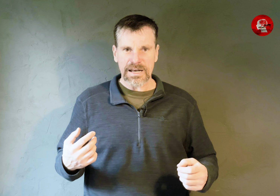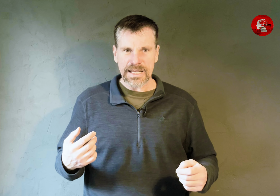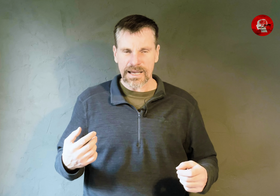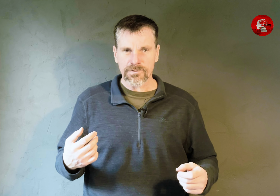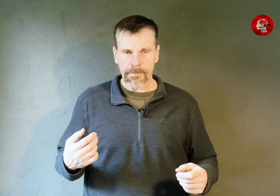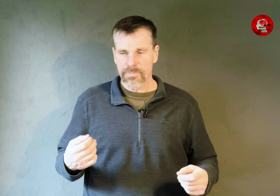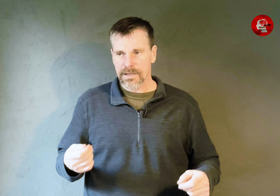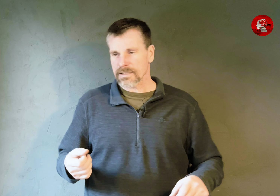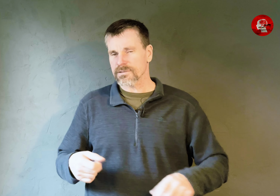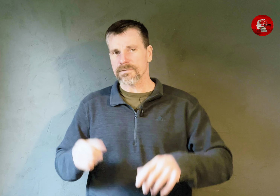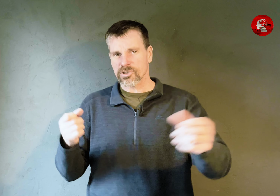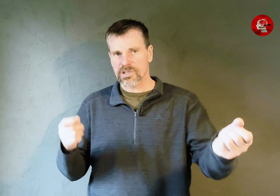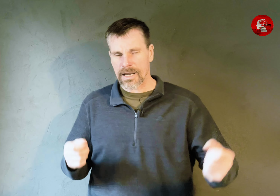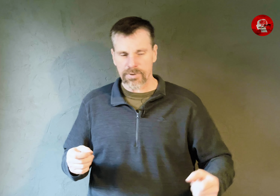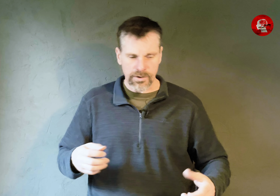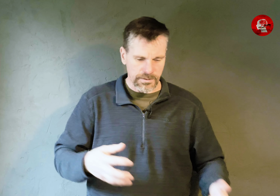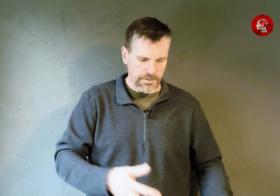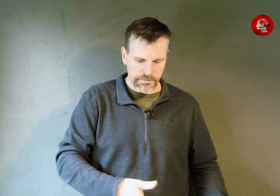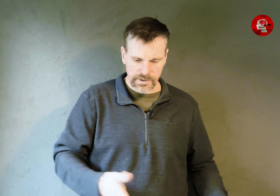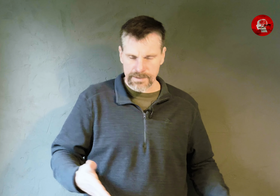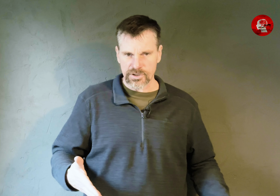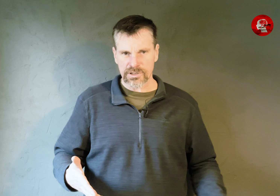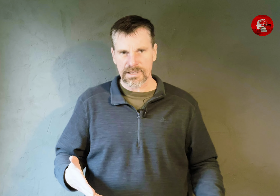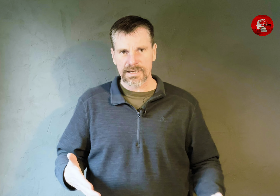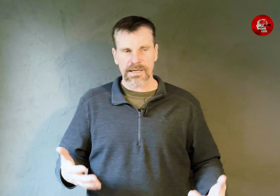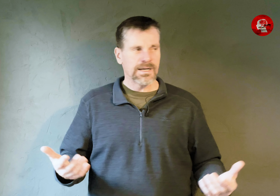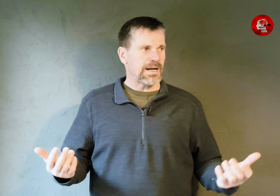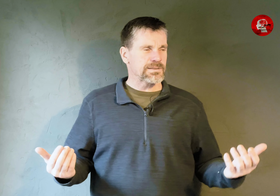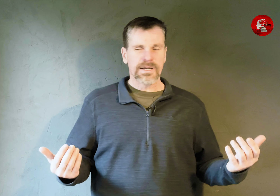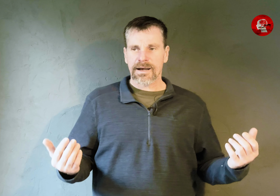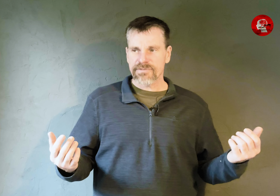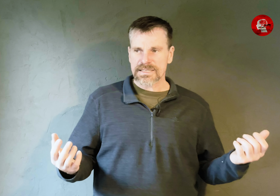verlegenheit kommen dass uns die maschine abhaut und irgendwo rein marschiert ja also aber wie gesagt